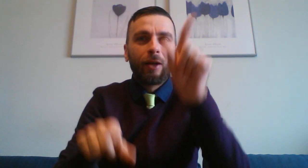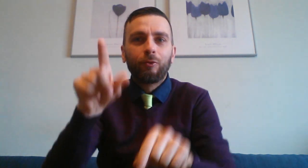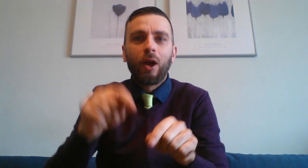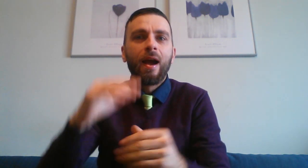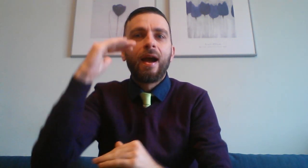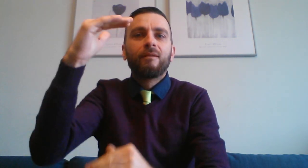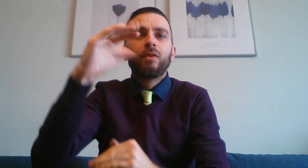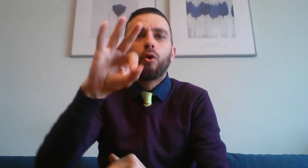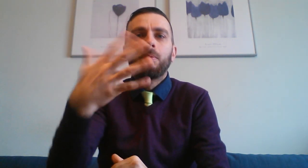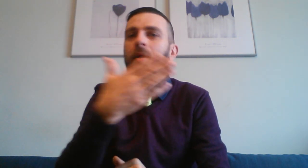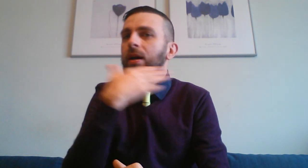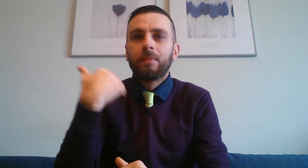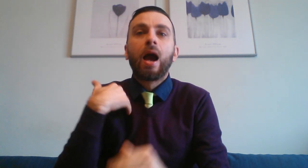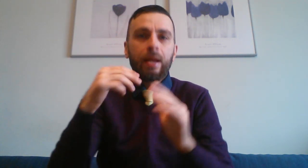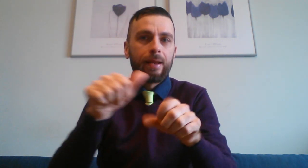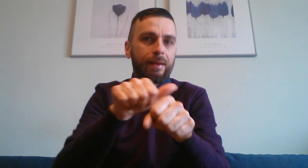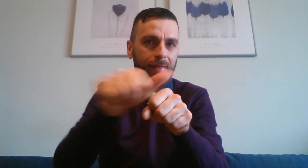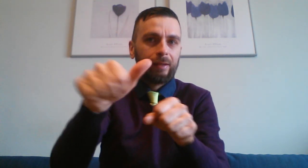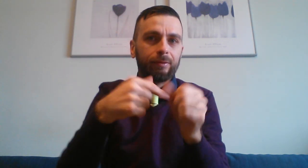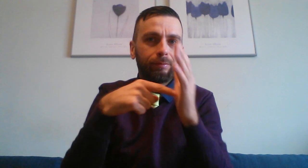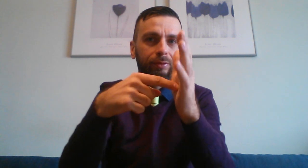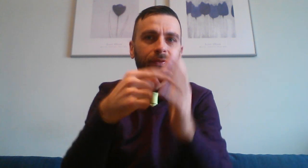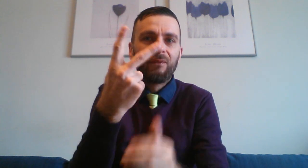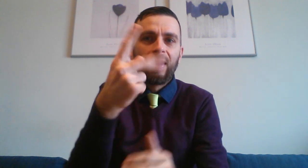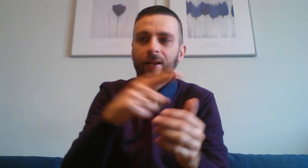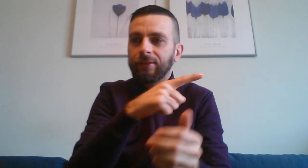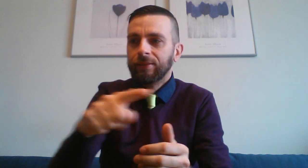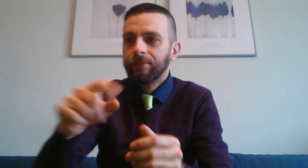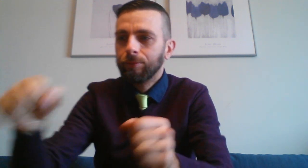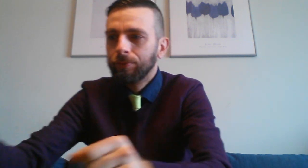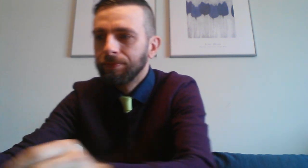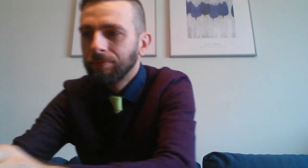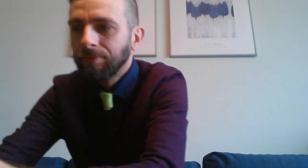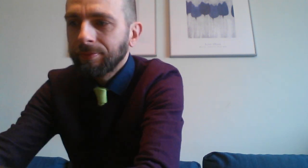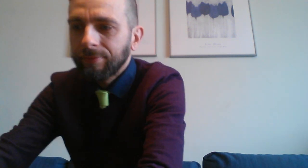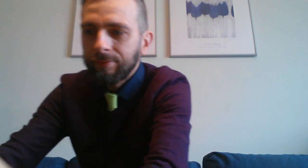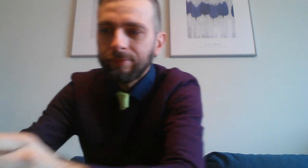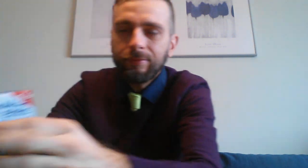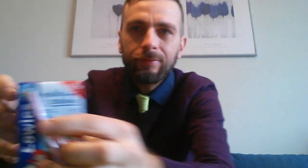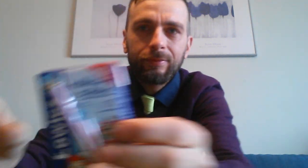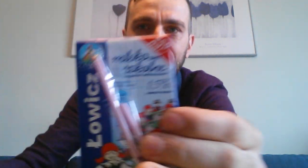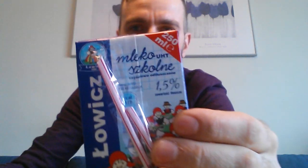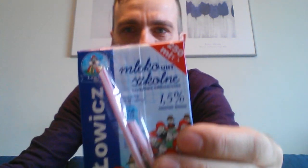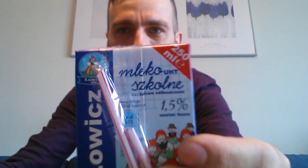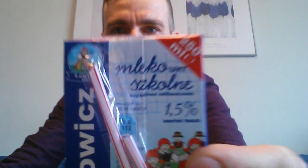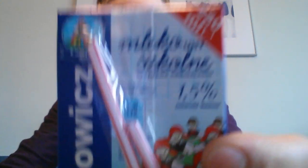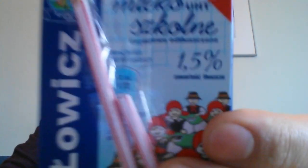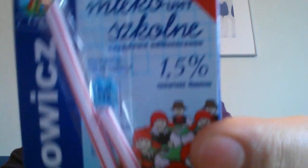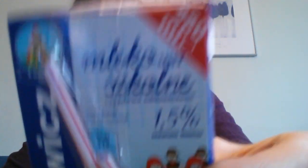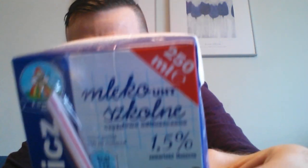wynosiła blisko 139 zł. Ministerstwo podwyższa za to podstawową dopłatę do hektara do